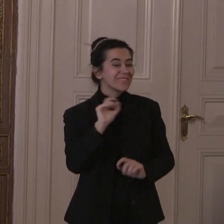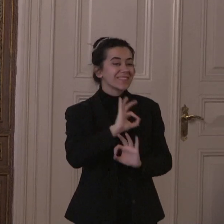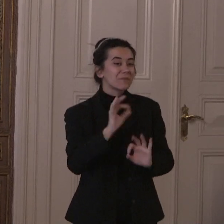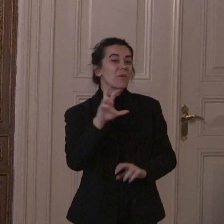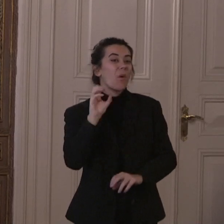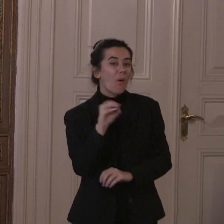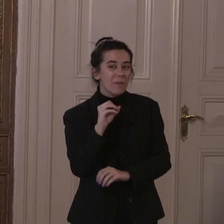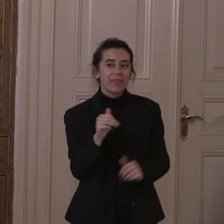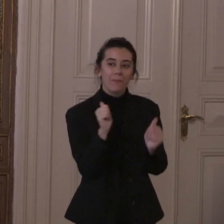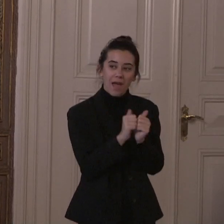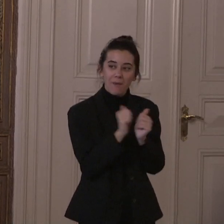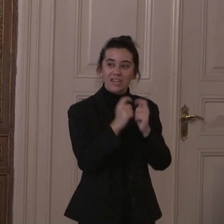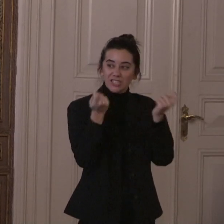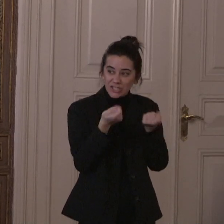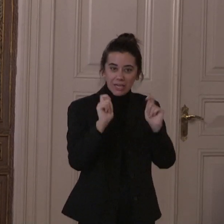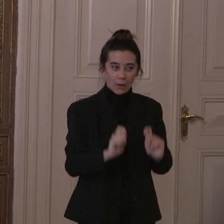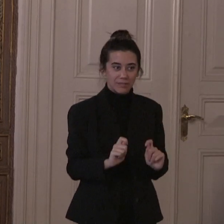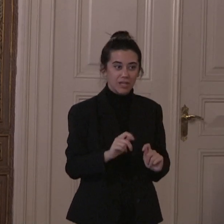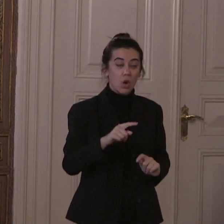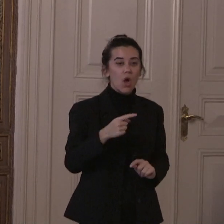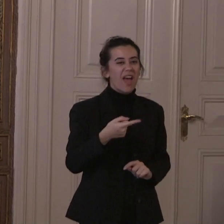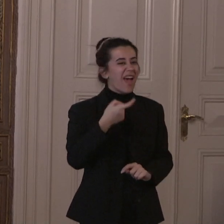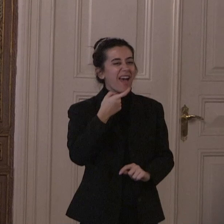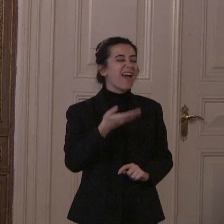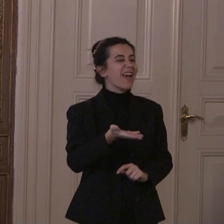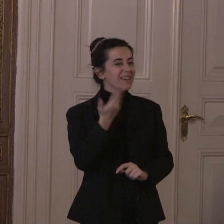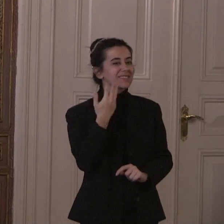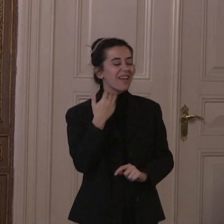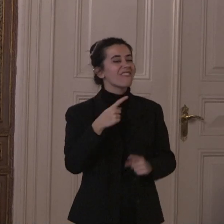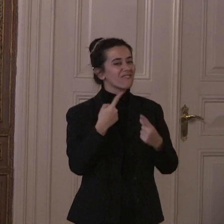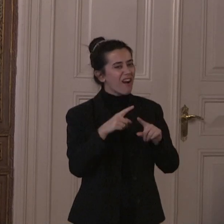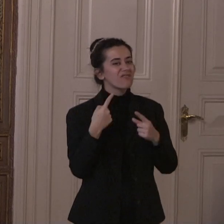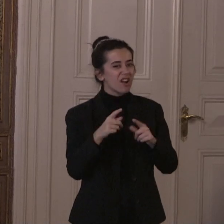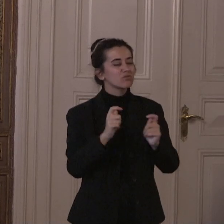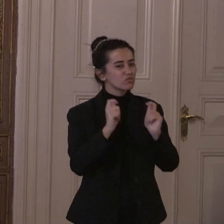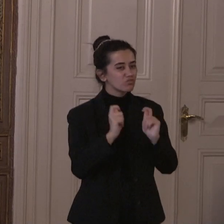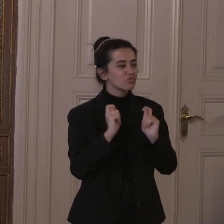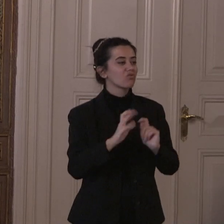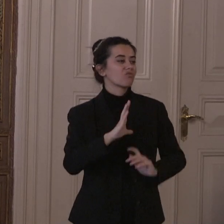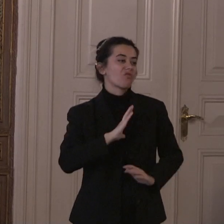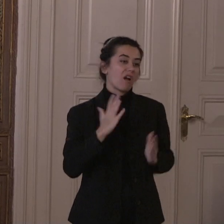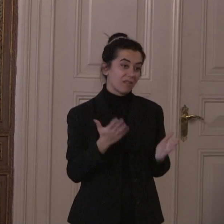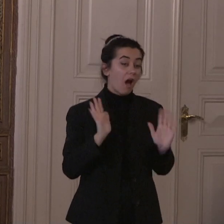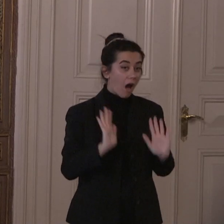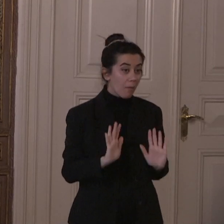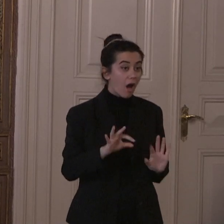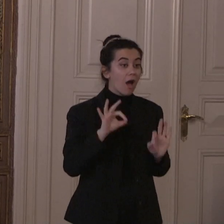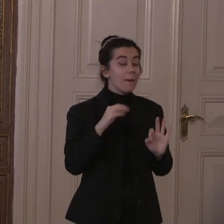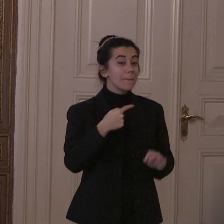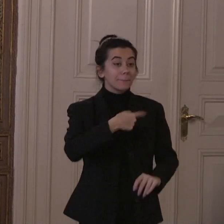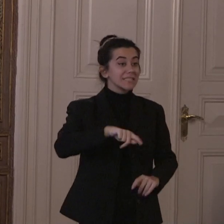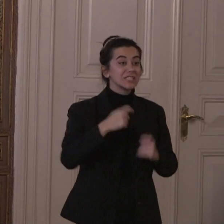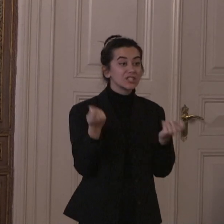o dönemde çok daha güç koşullar vardı ama çalışmalarımıza biz erişilebilirlikten